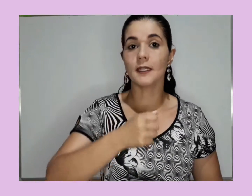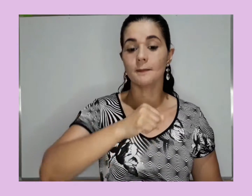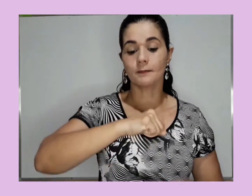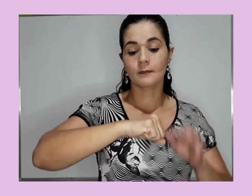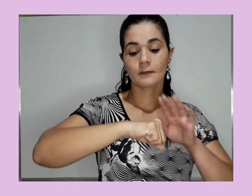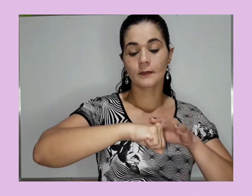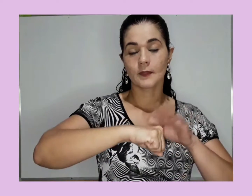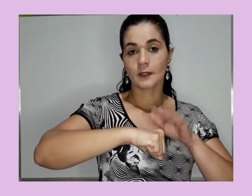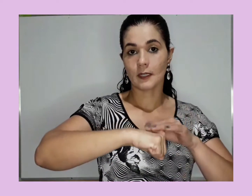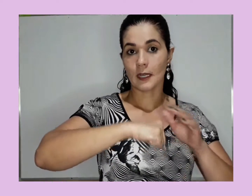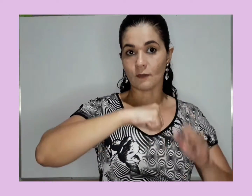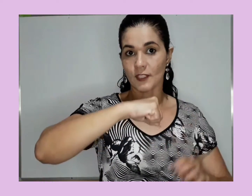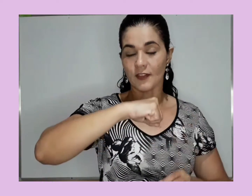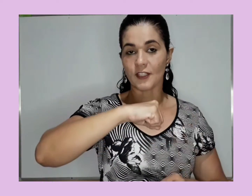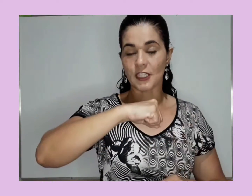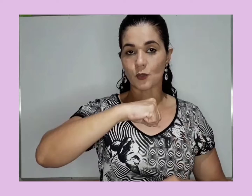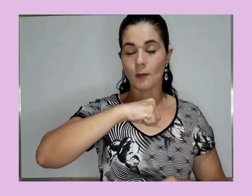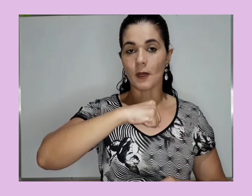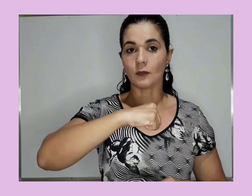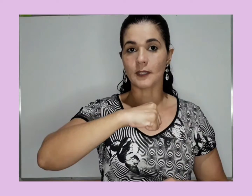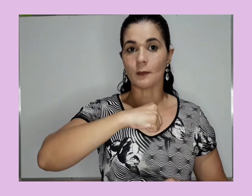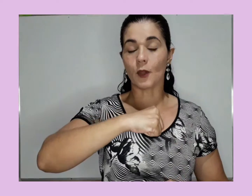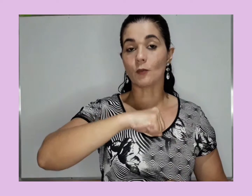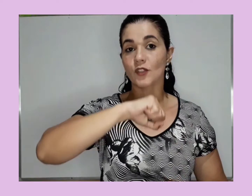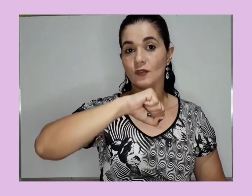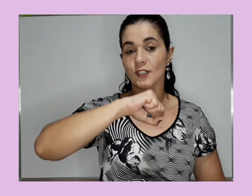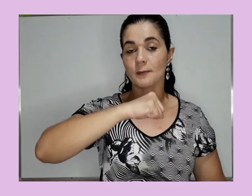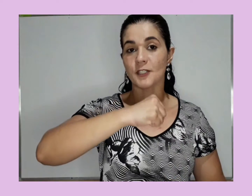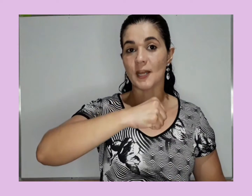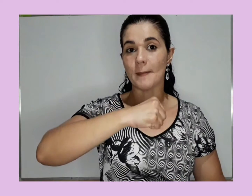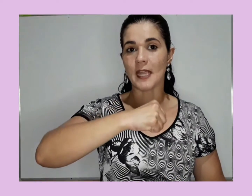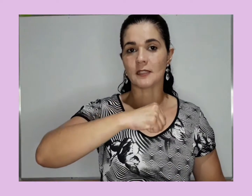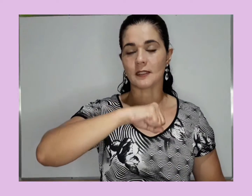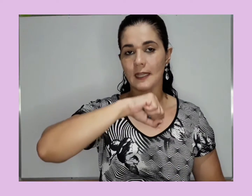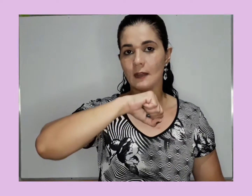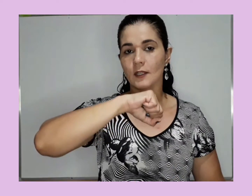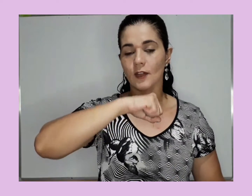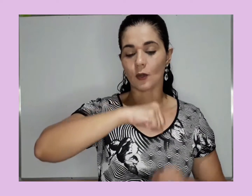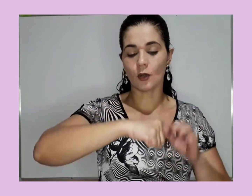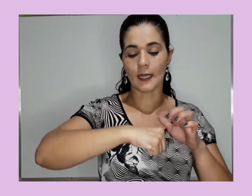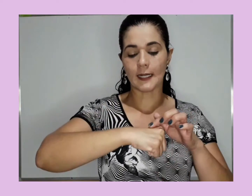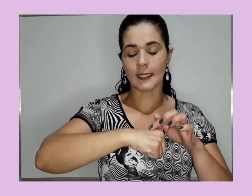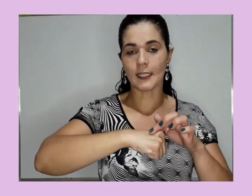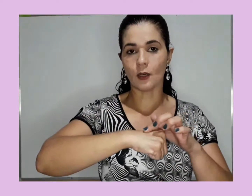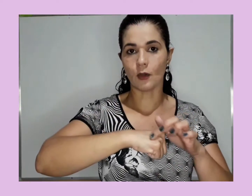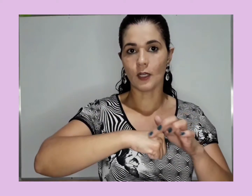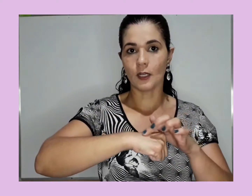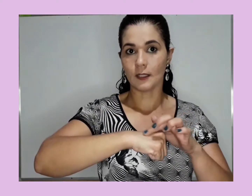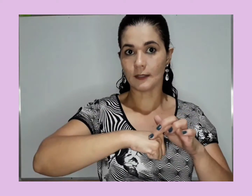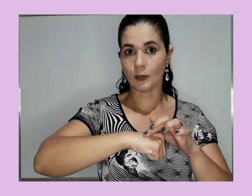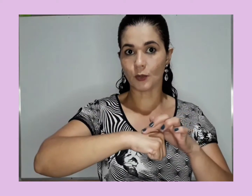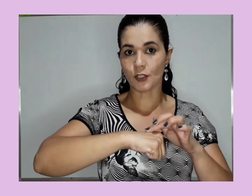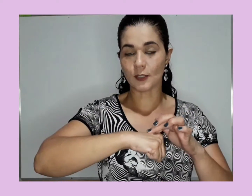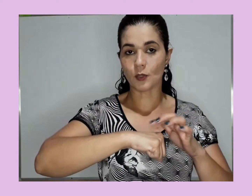e você vai fechar a sua mão, tá bom? É como se fosse pedir a benção, tá? E vai colocar aqui, ó, tá? O dorso da sua